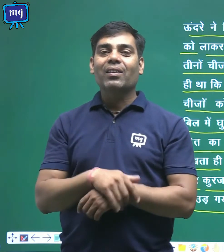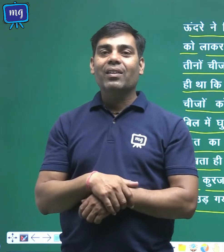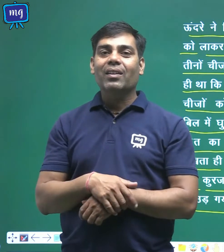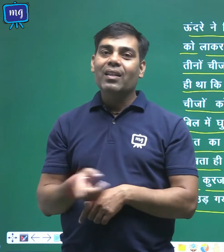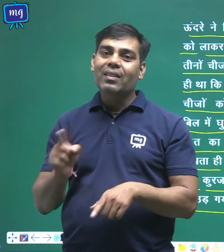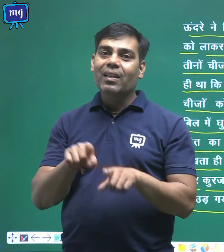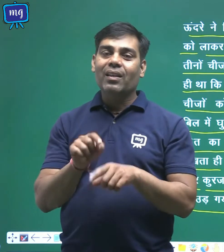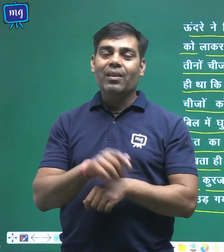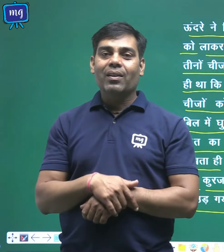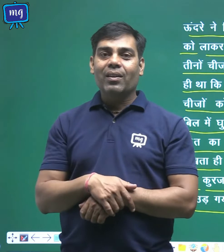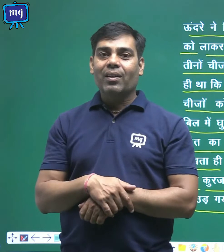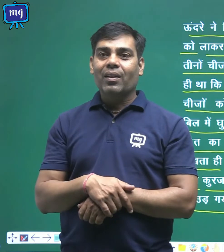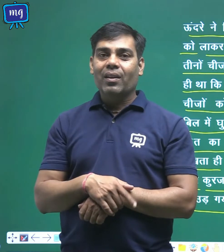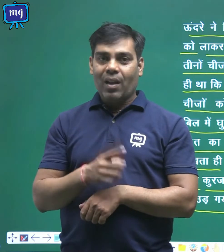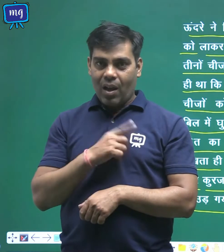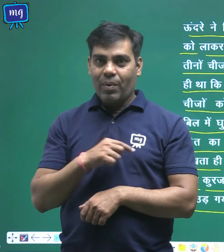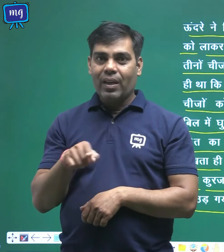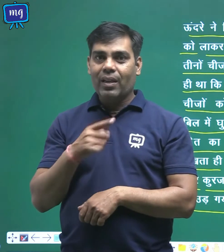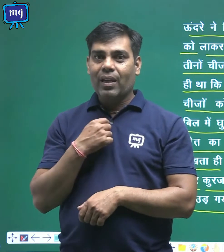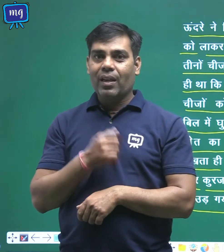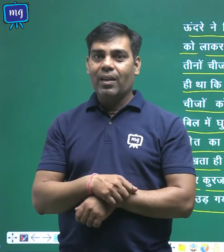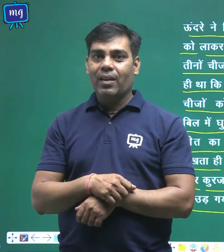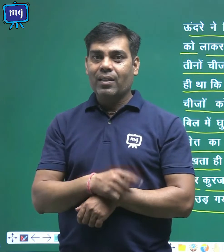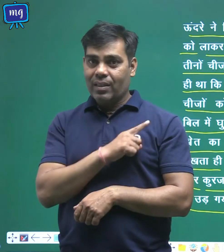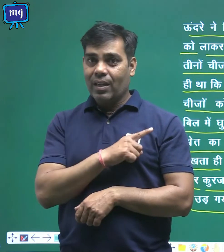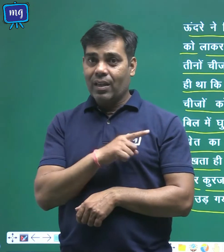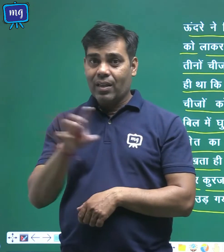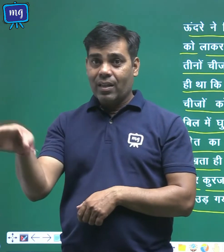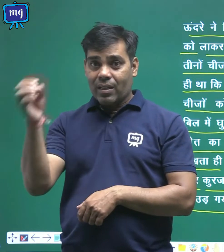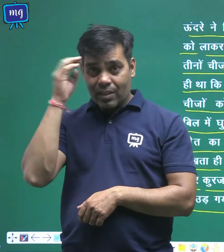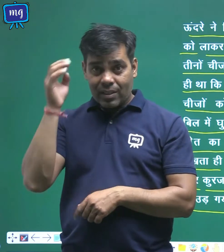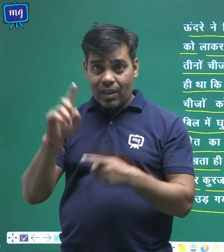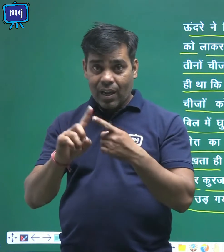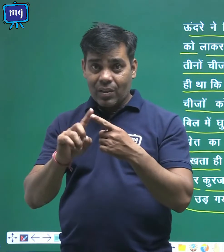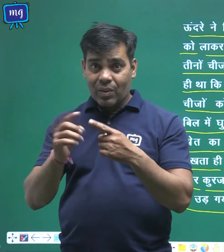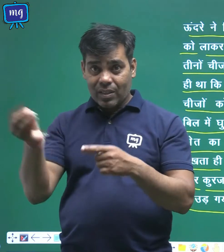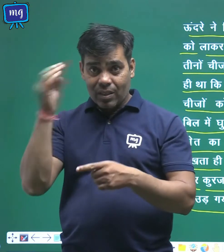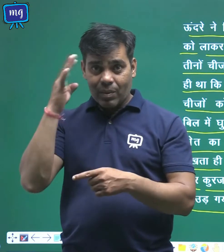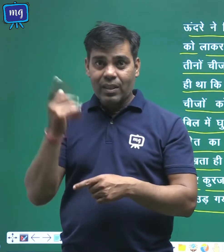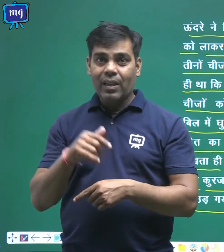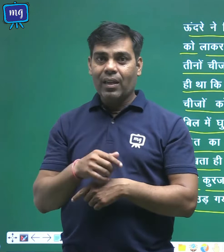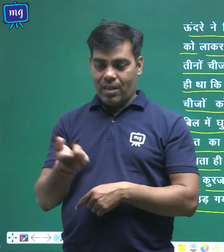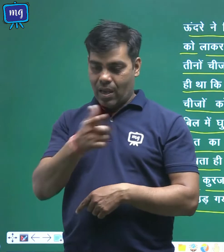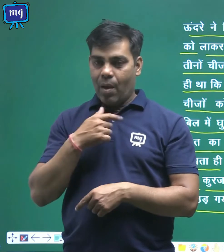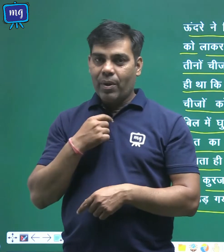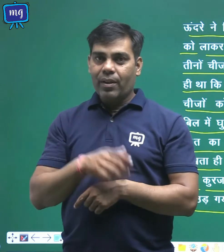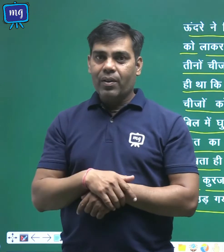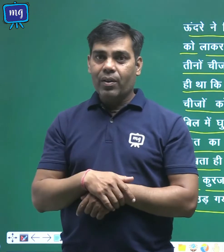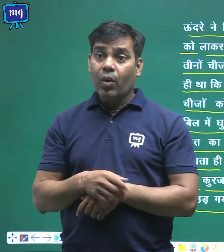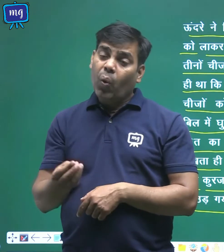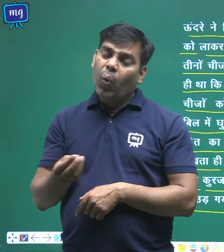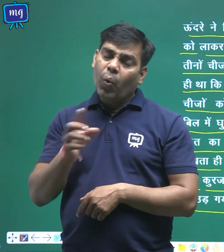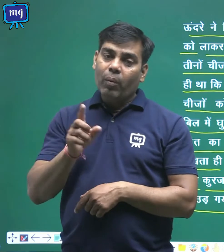इस तरह हमें यह शिक्षा मिलती है कि हमें कभी